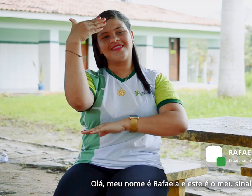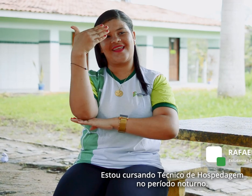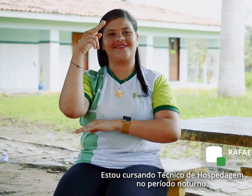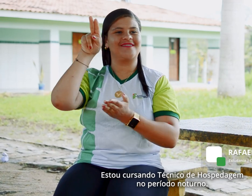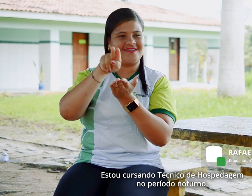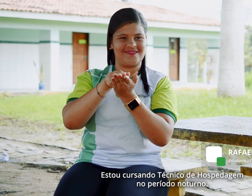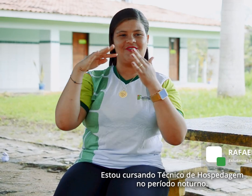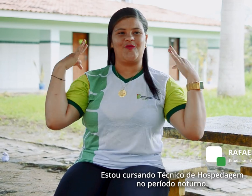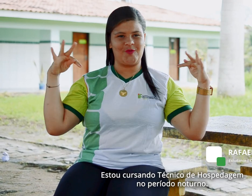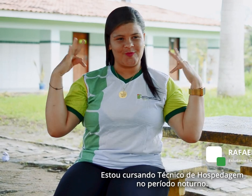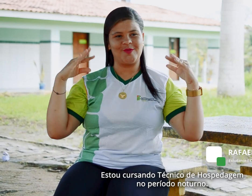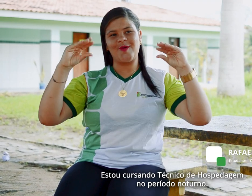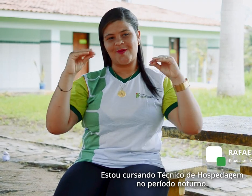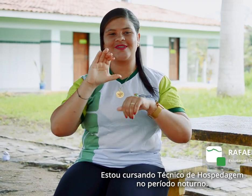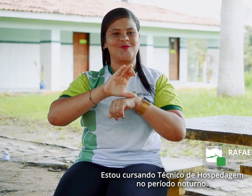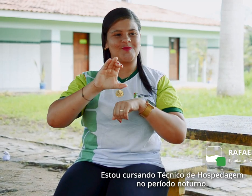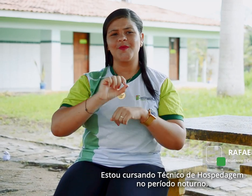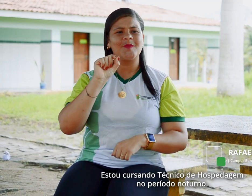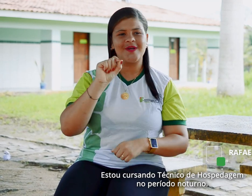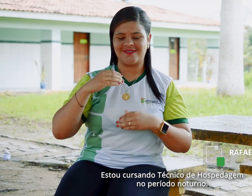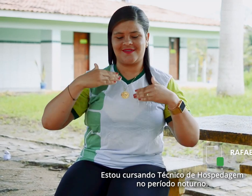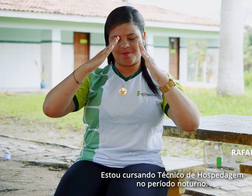Estou cursando técnico de hospedagem no período noturno.